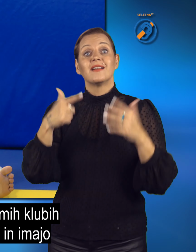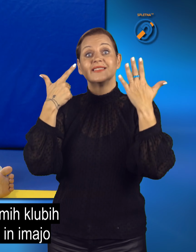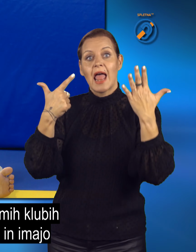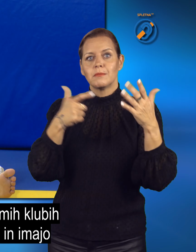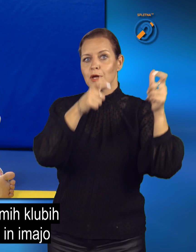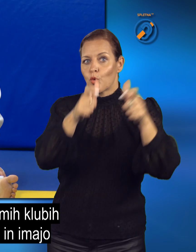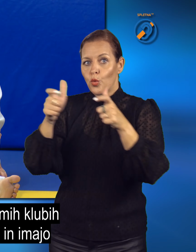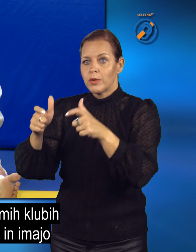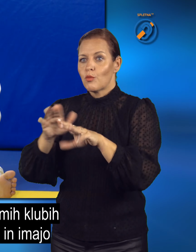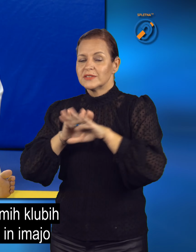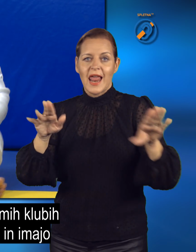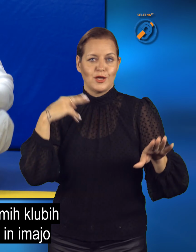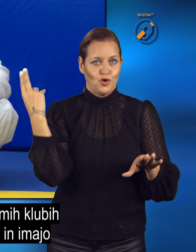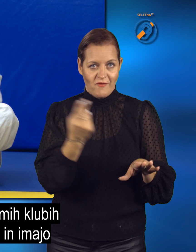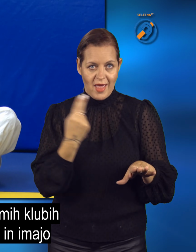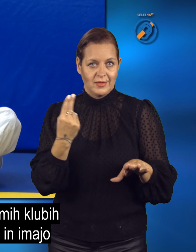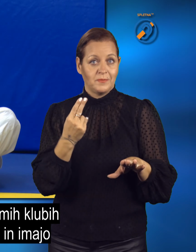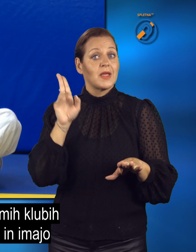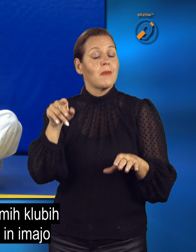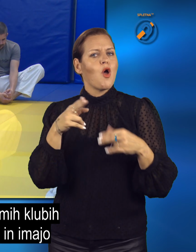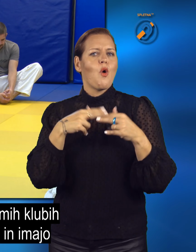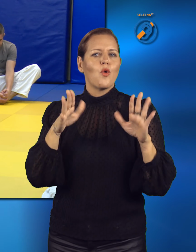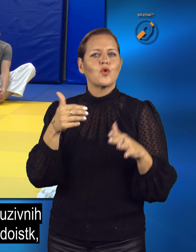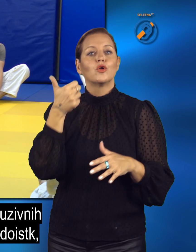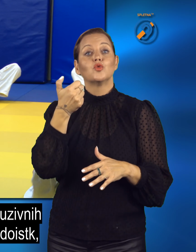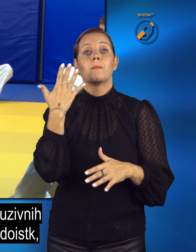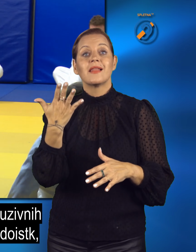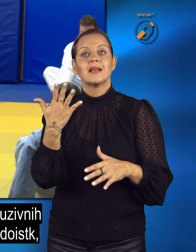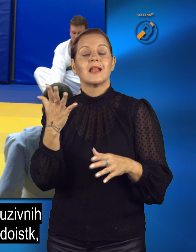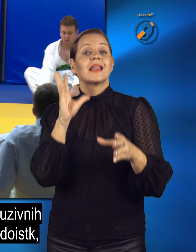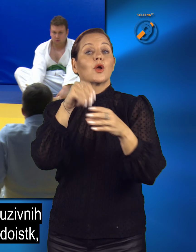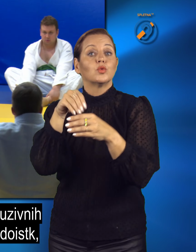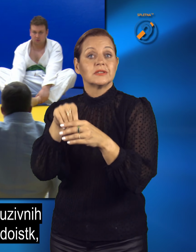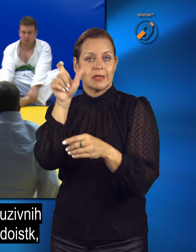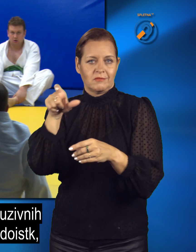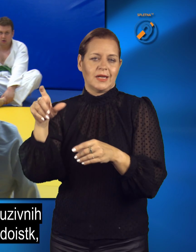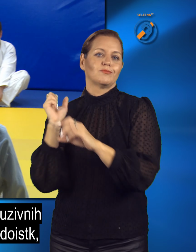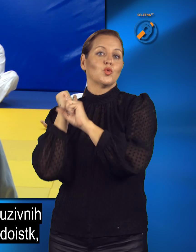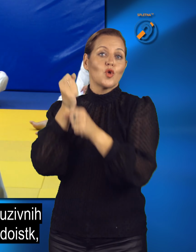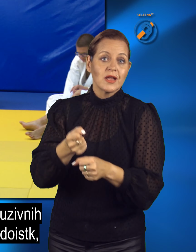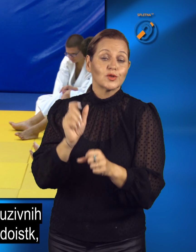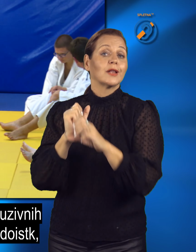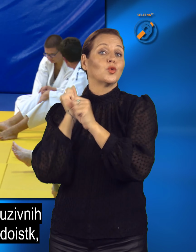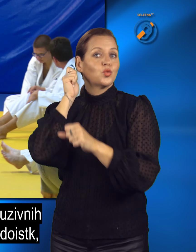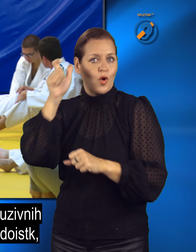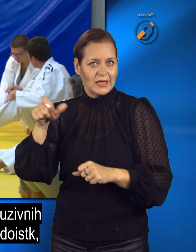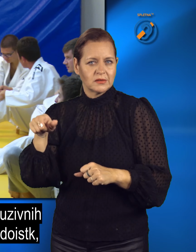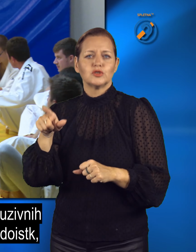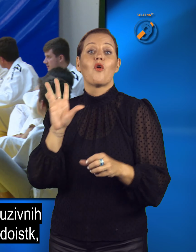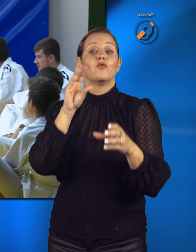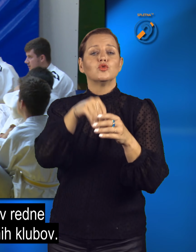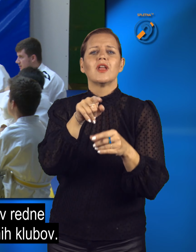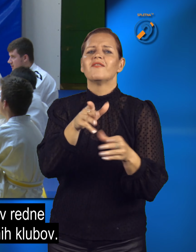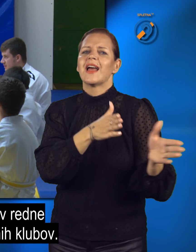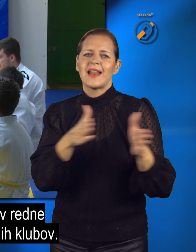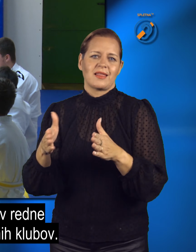Izvajajo ga v 7 klubih po celi Sloveniji in imajo okrog 150 inkluzivnih judoistov